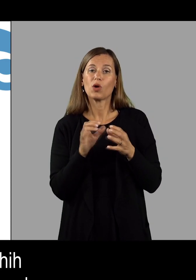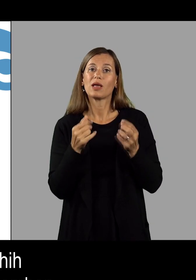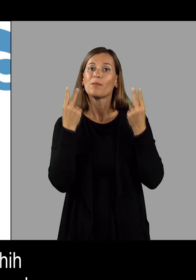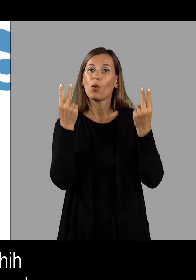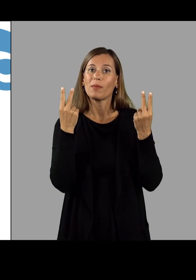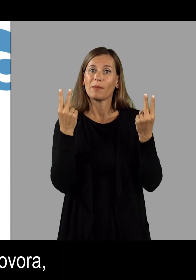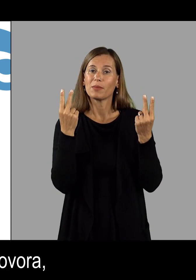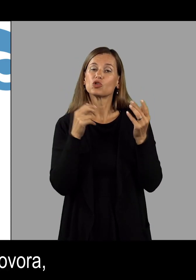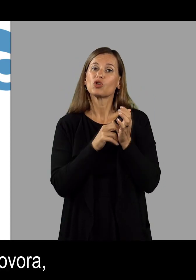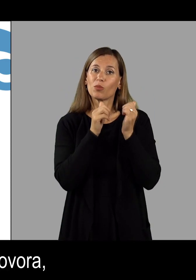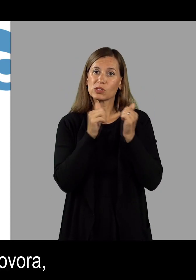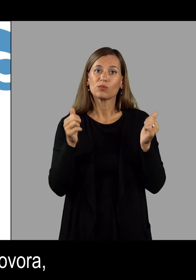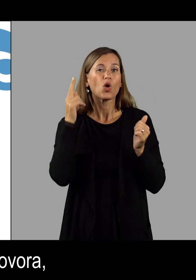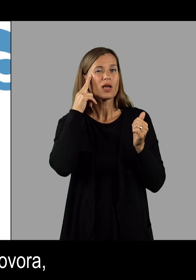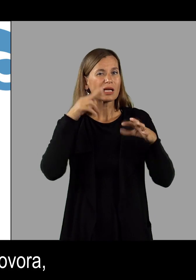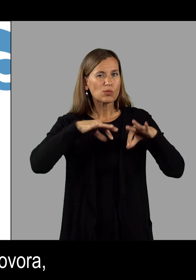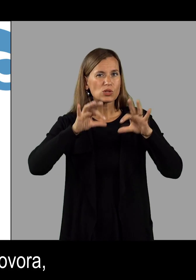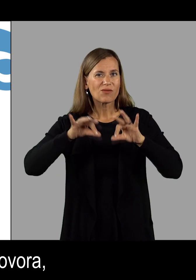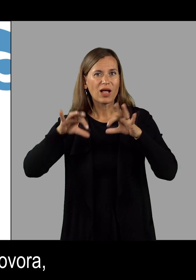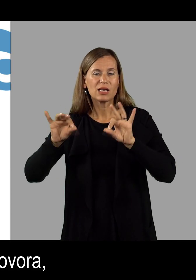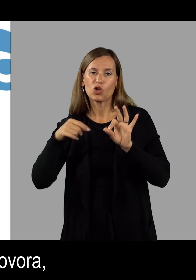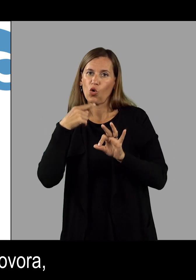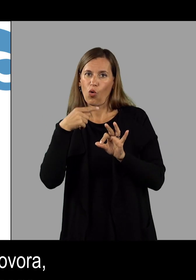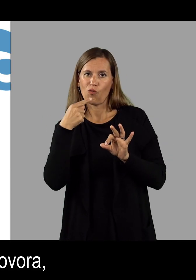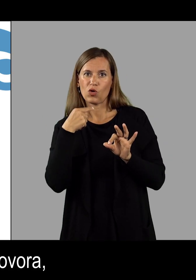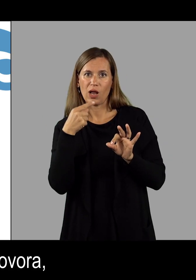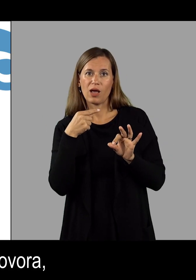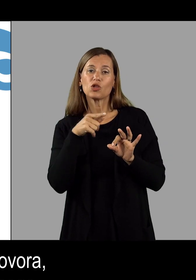pa koordinacija in informiranje.